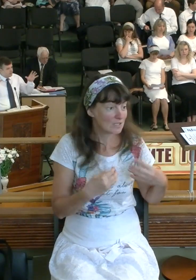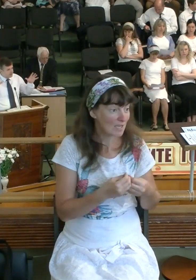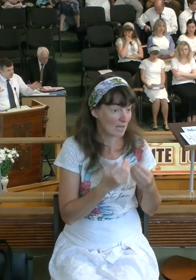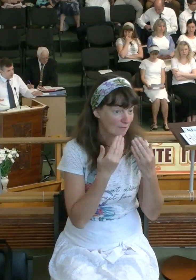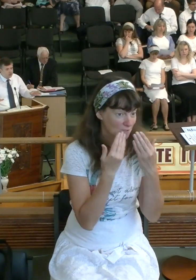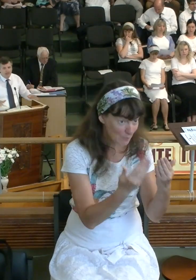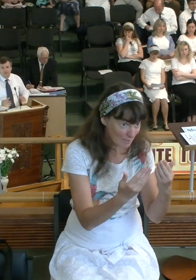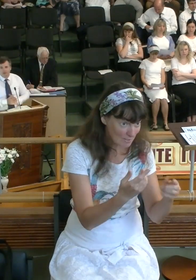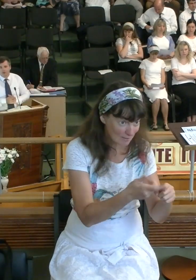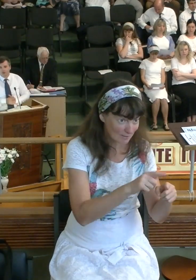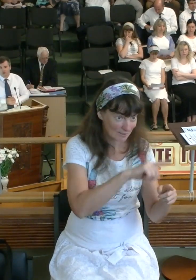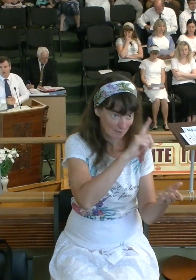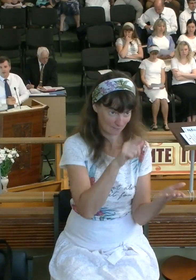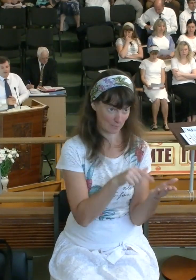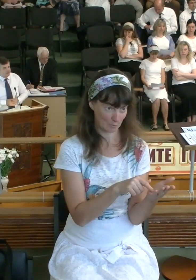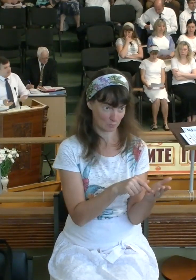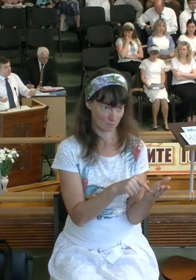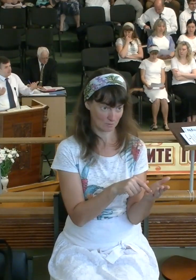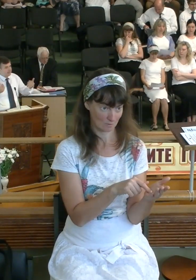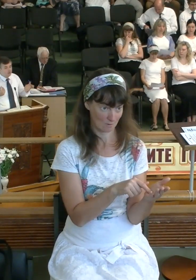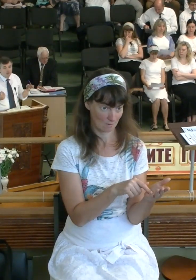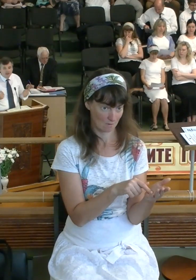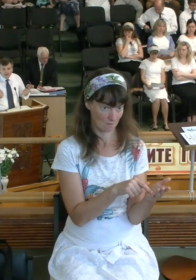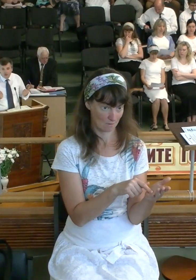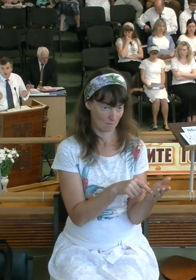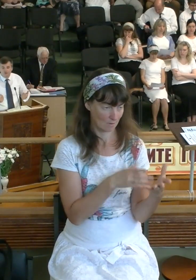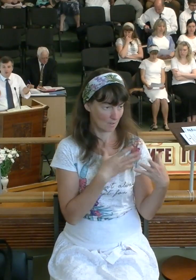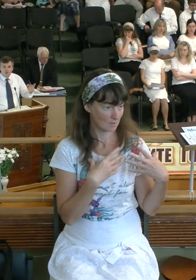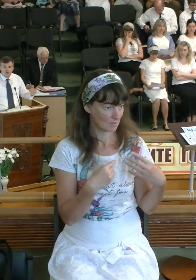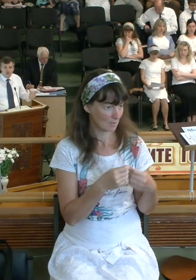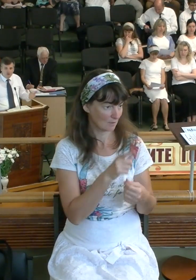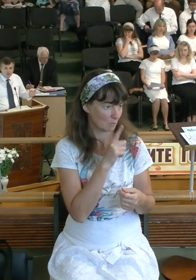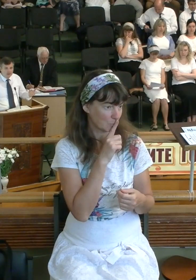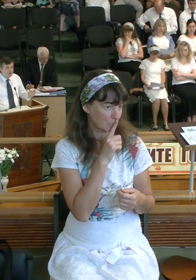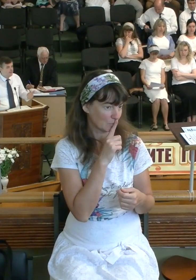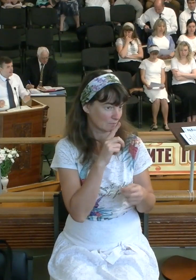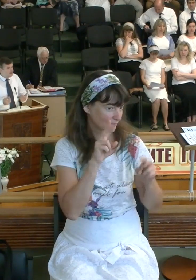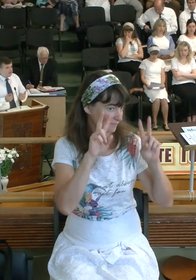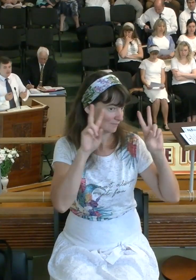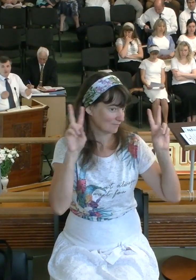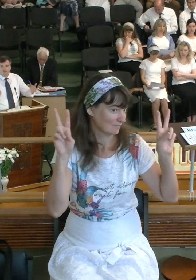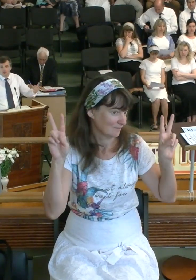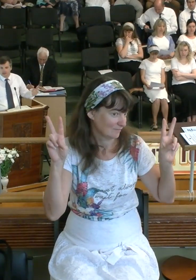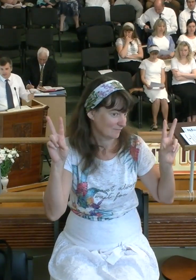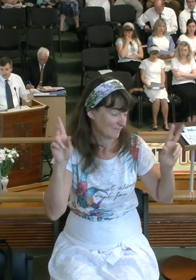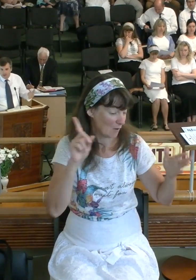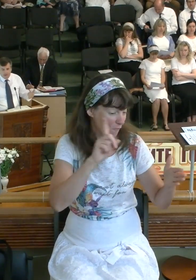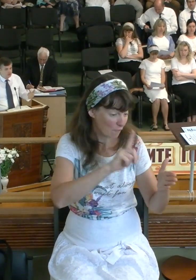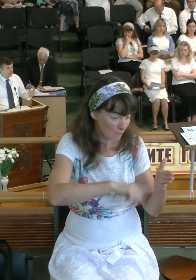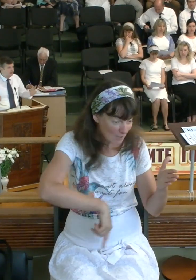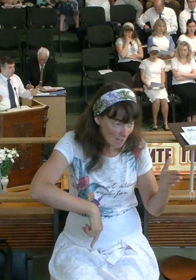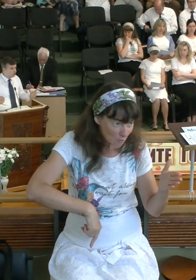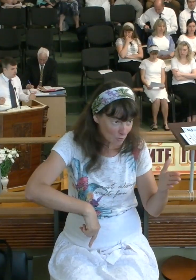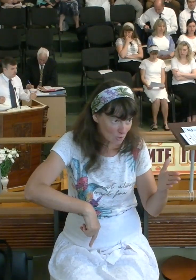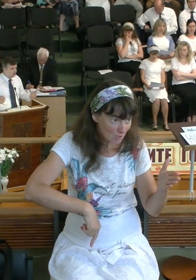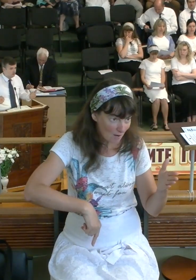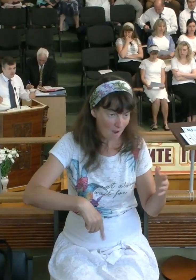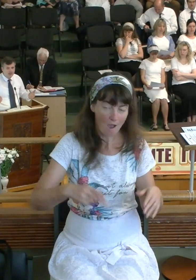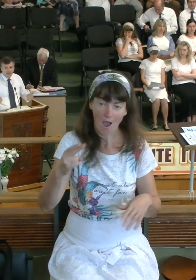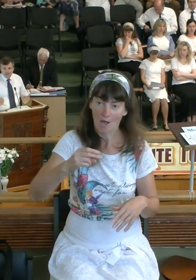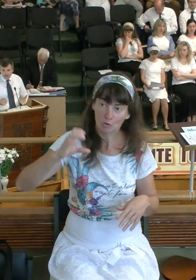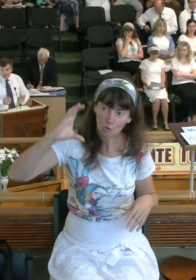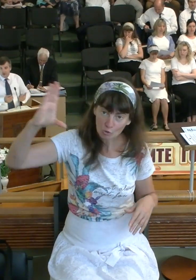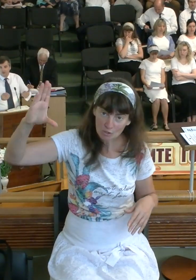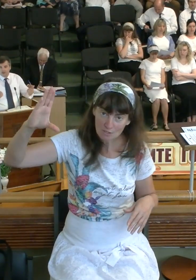годом мы провозглашаем о том, что этот праздник он наш, но верующие люди, они ничего не знают о личности Духа